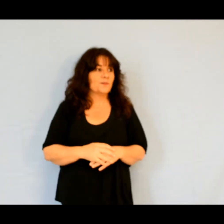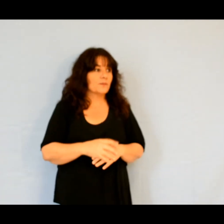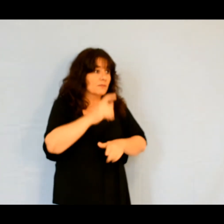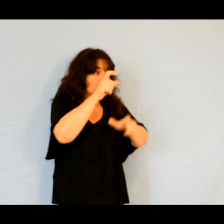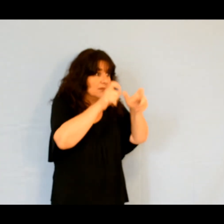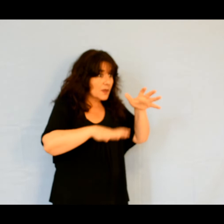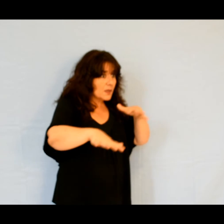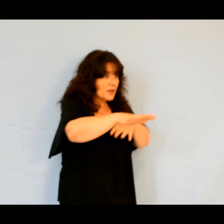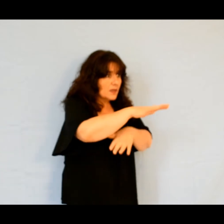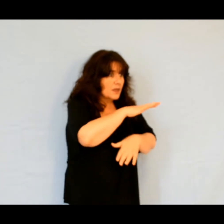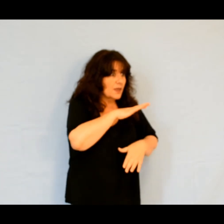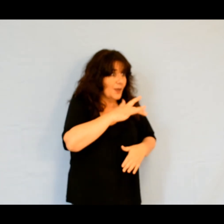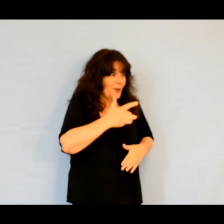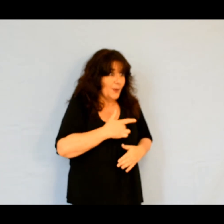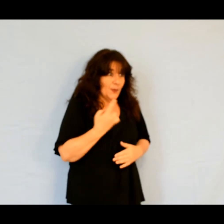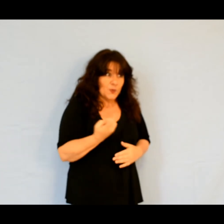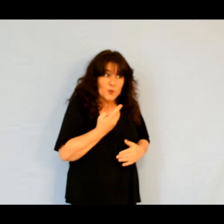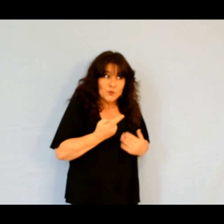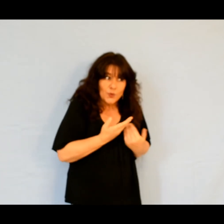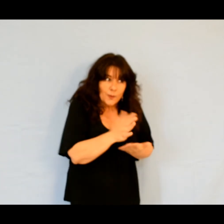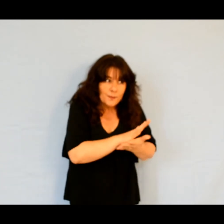car ils obtiendront miséricorde.